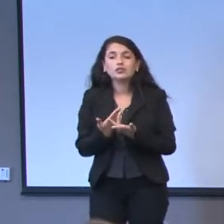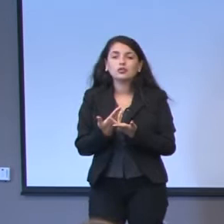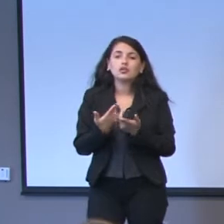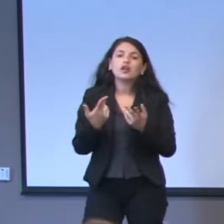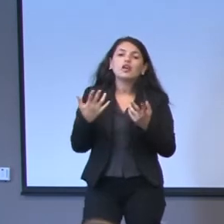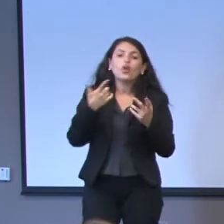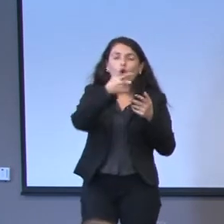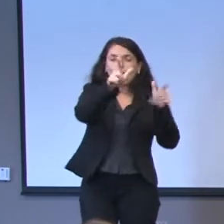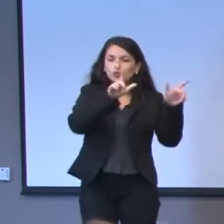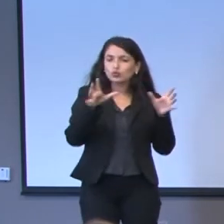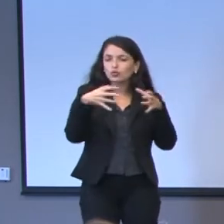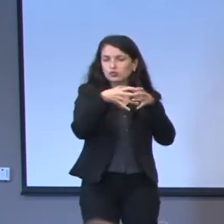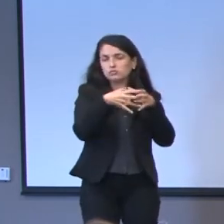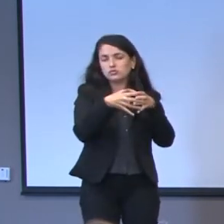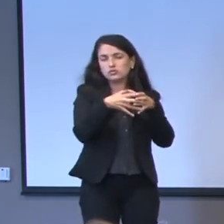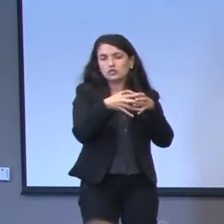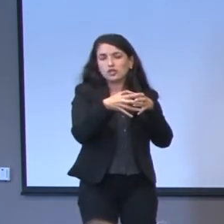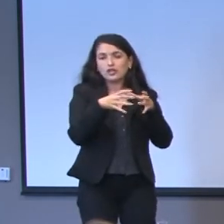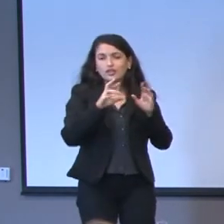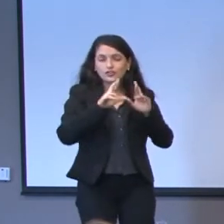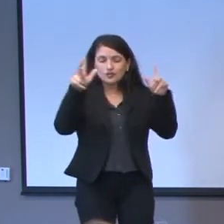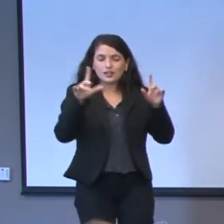outros grupos.